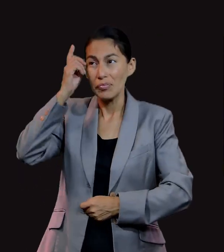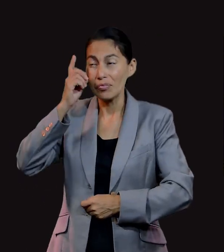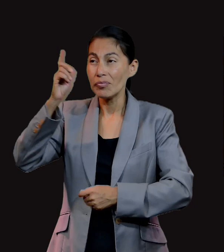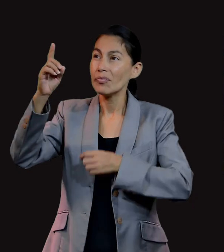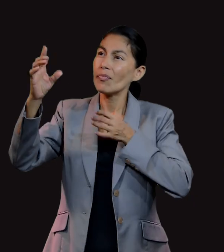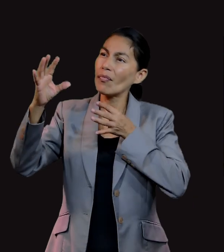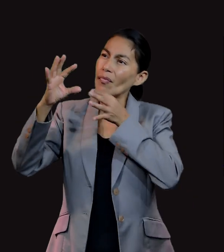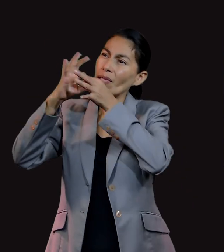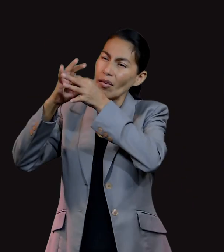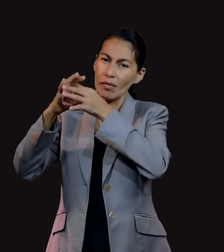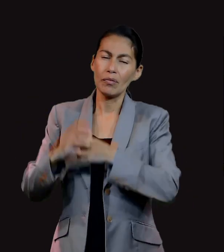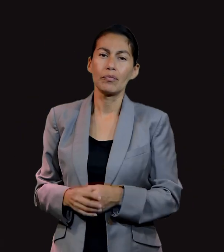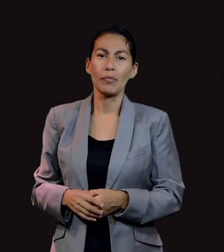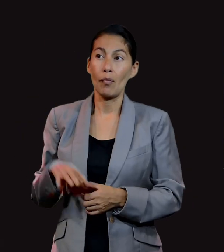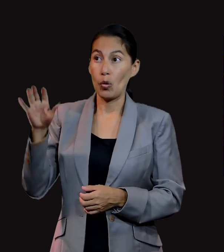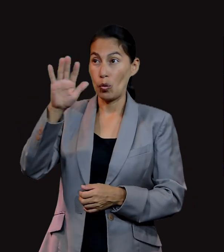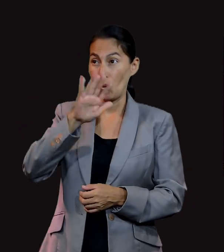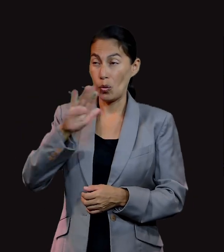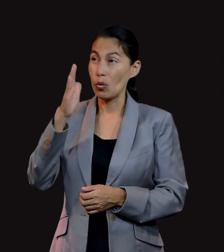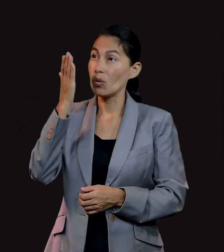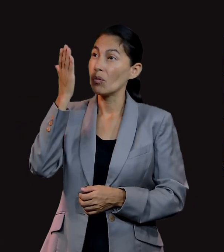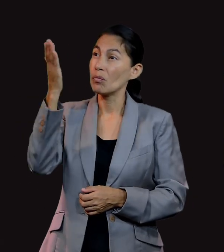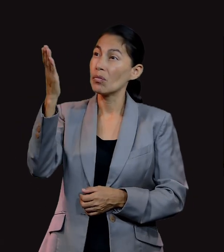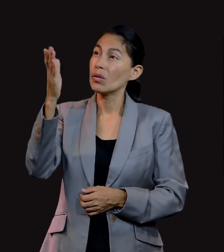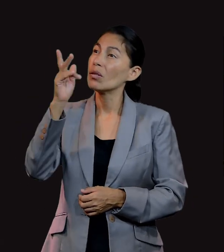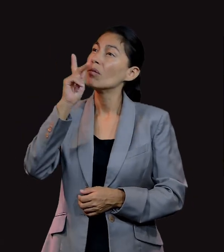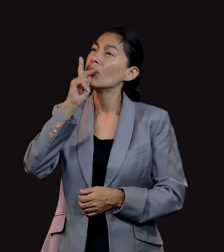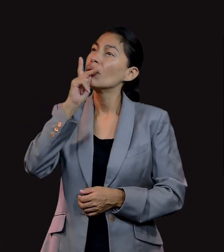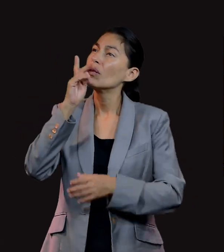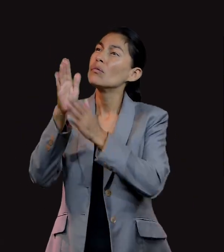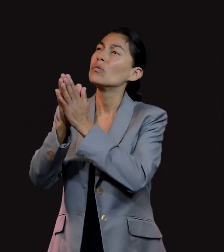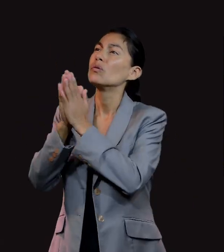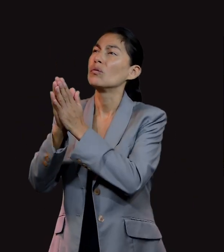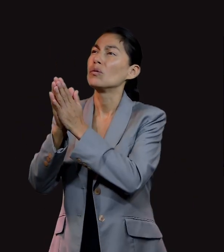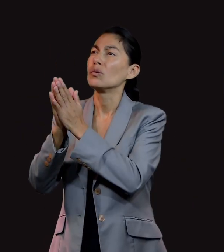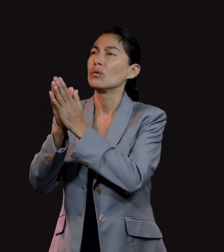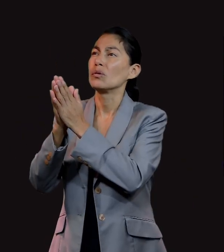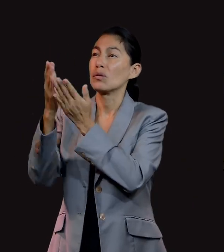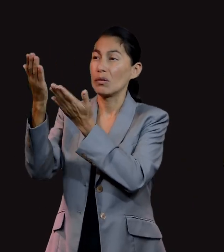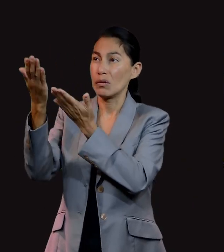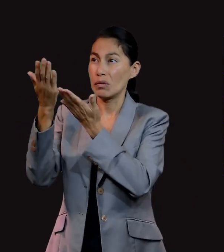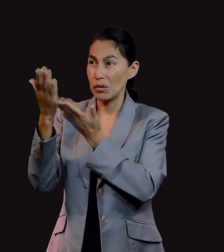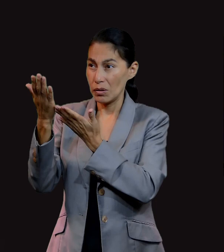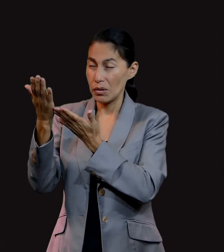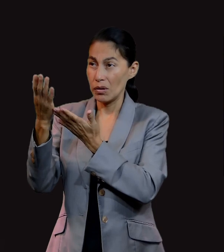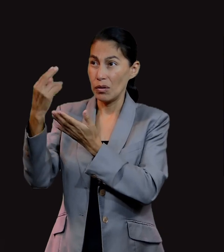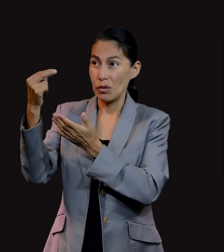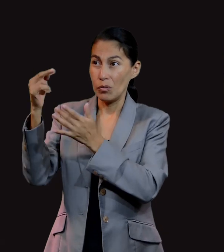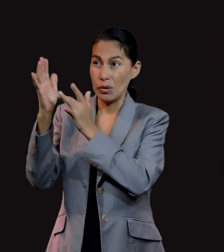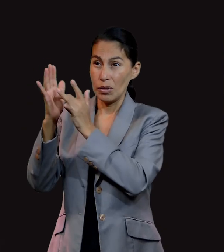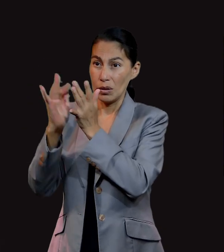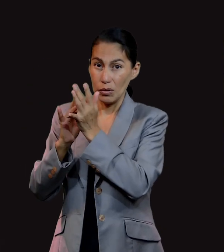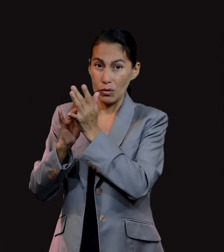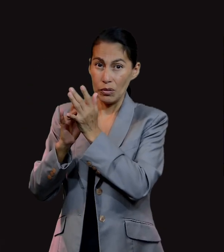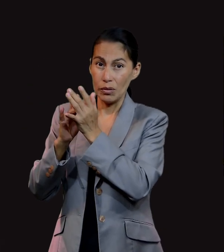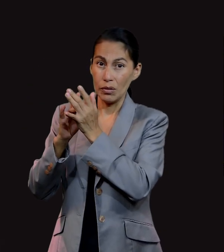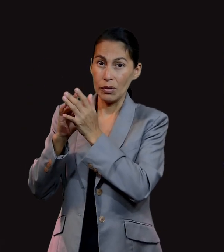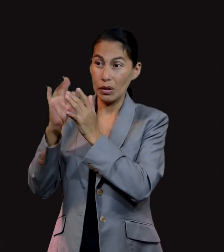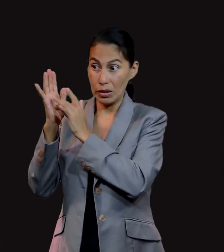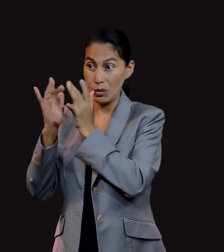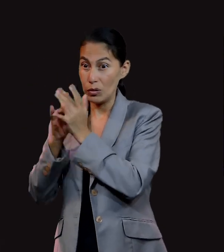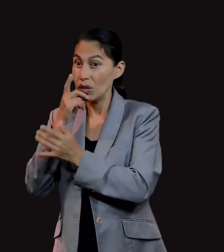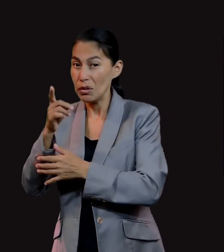pidieres Al Padre En el nombre De Jesús Jesús mismo Ha prometido Que será